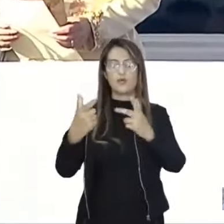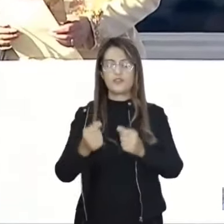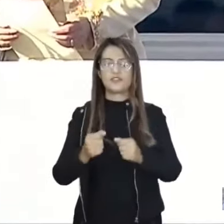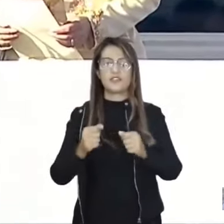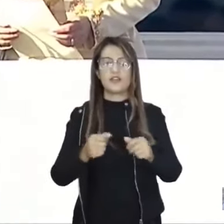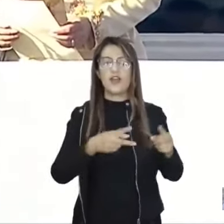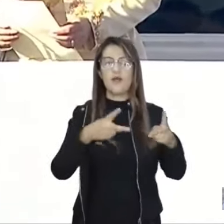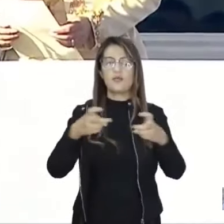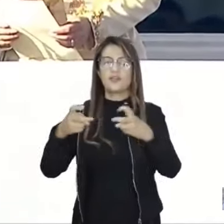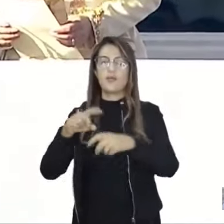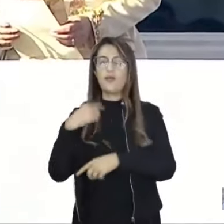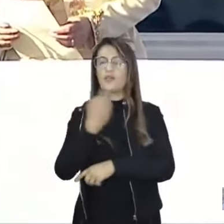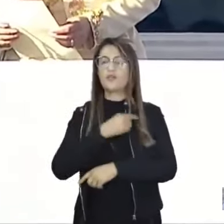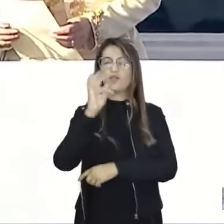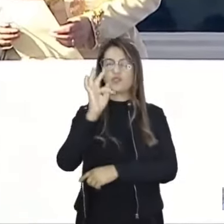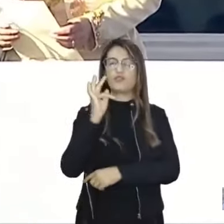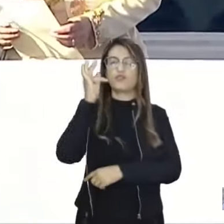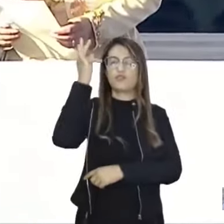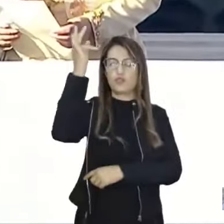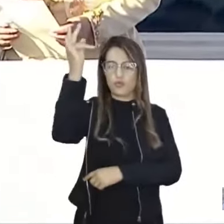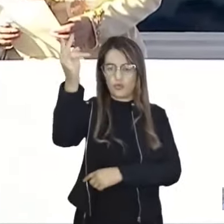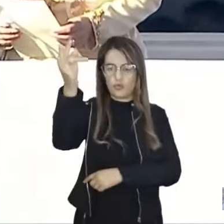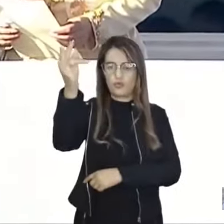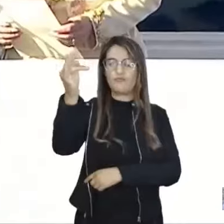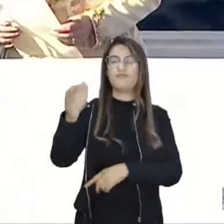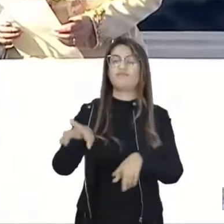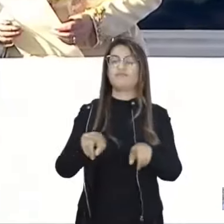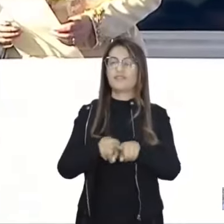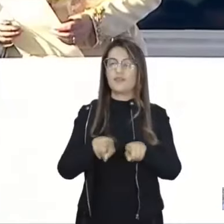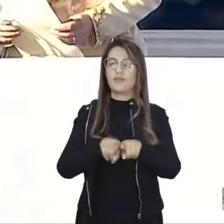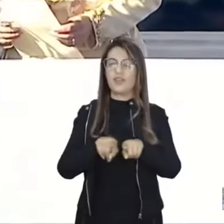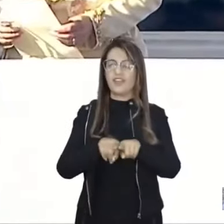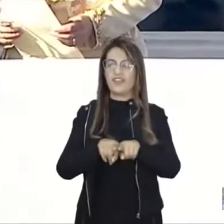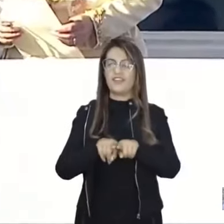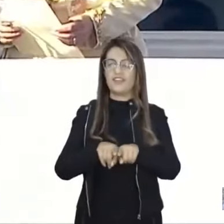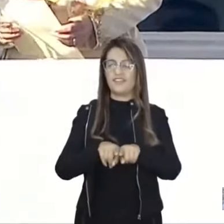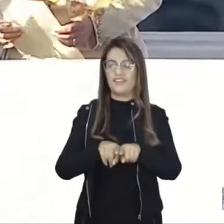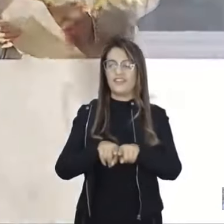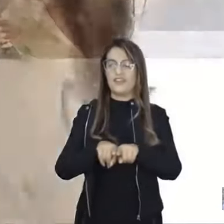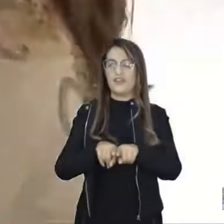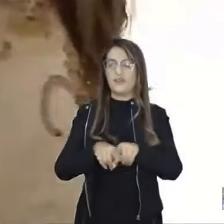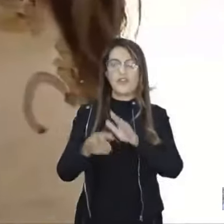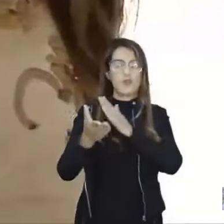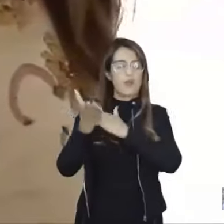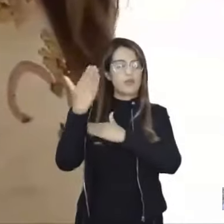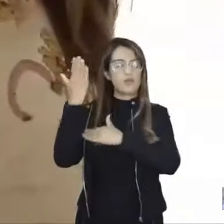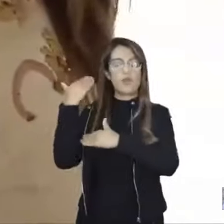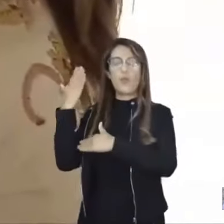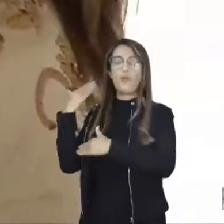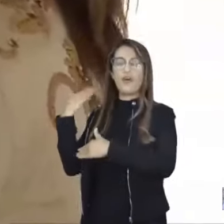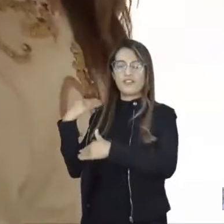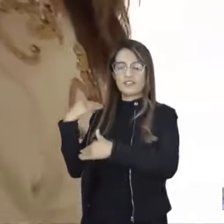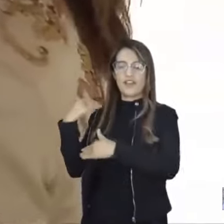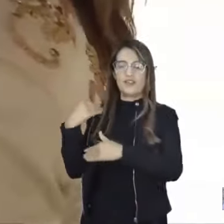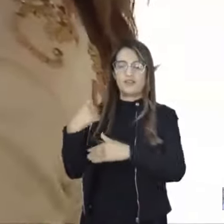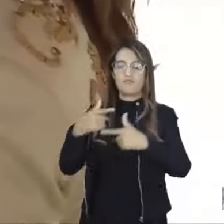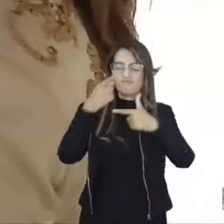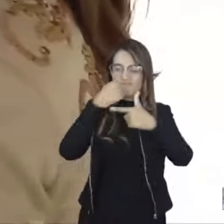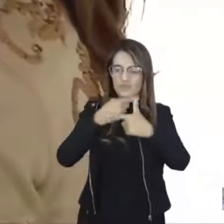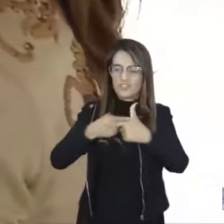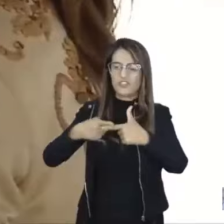em comum e não pelo retrovisor de um passado de divisão e